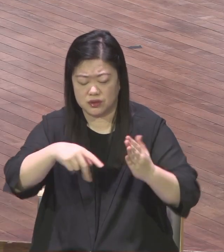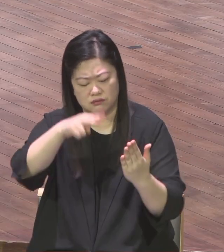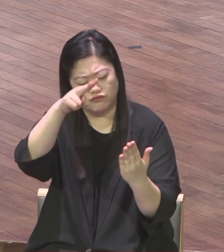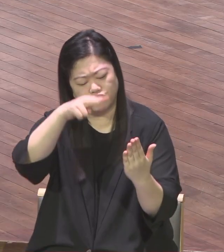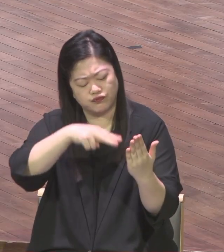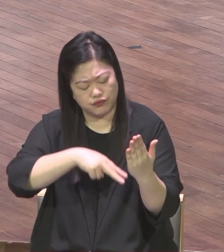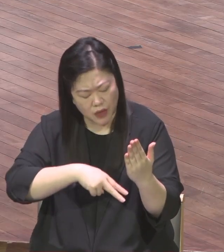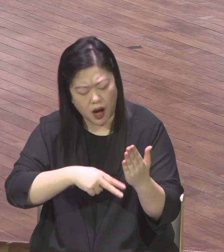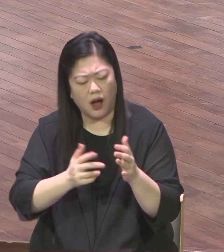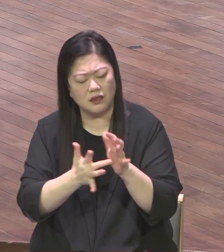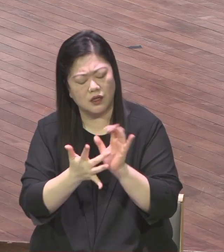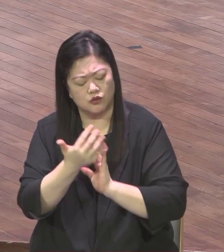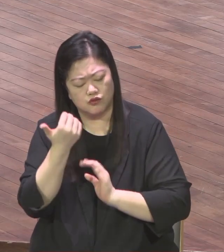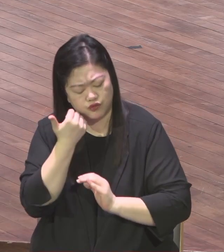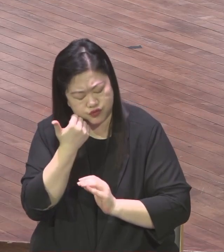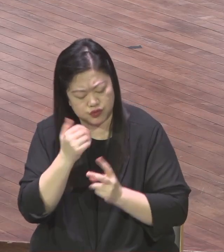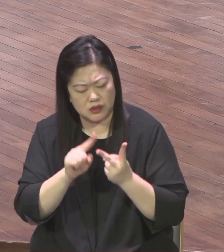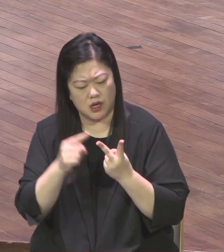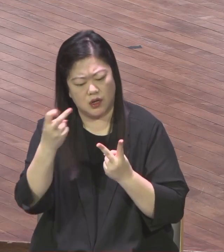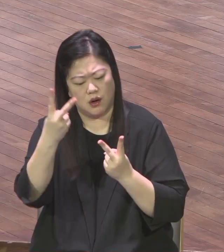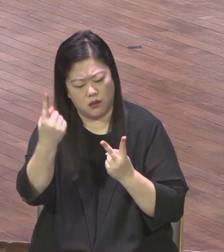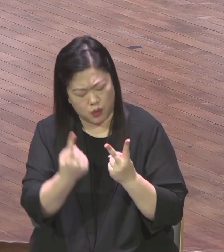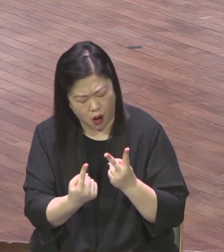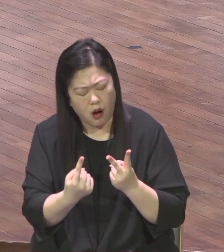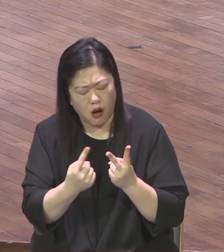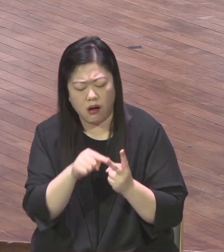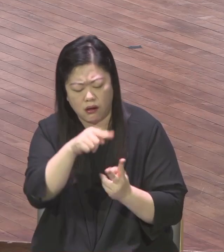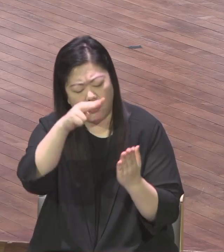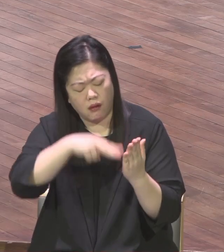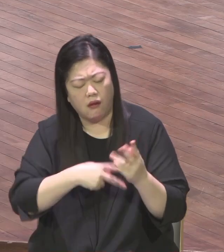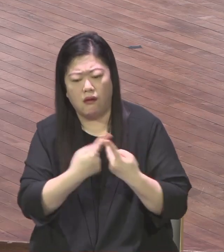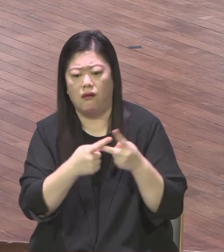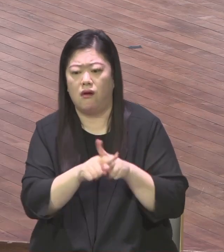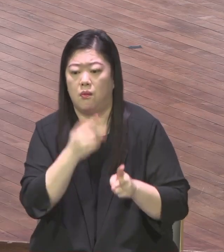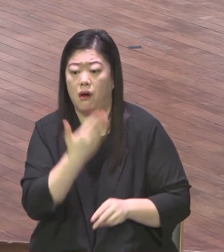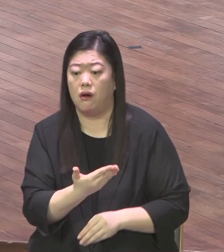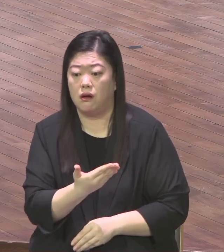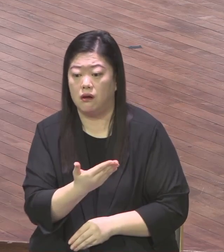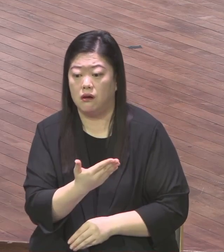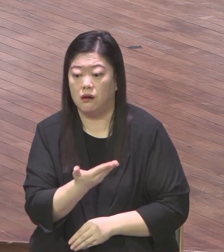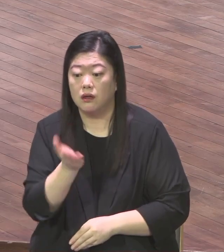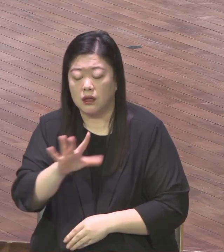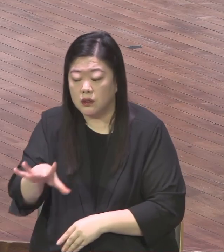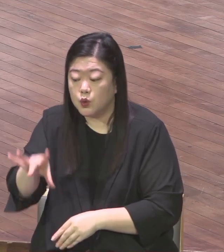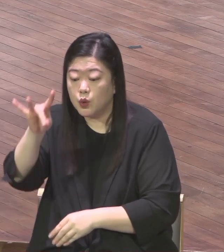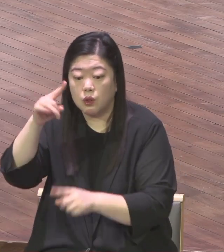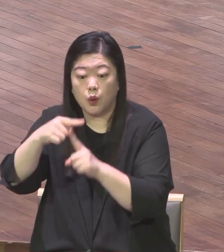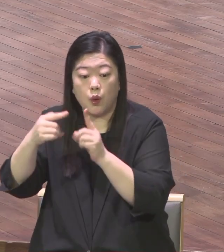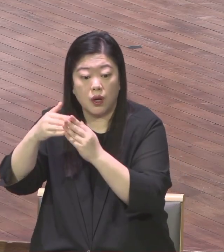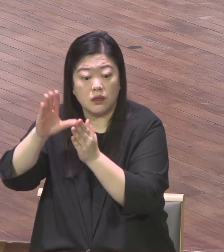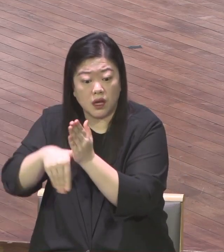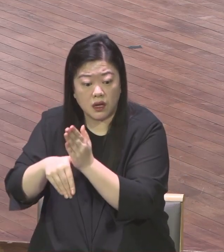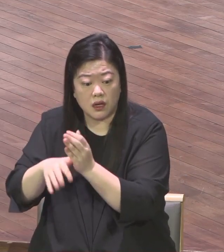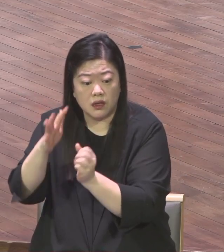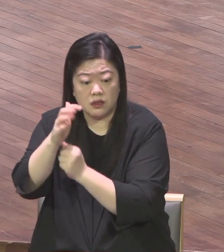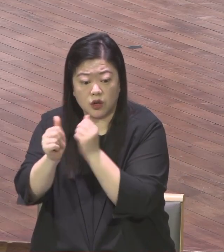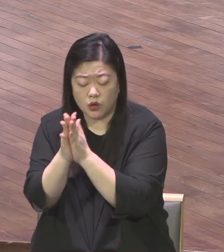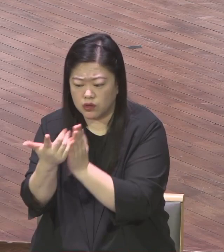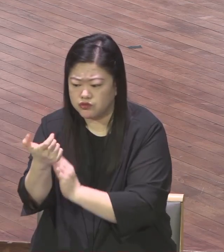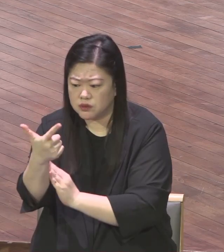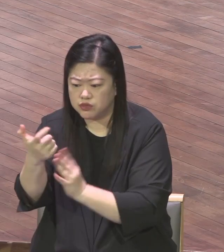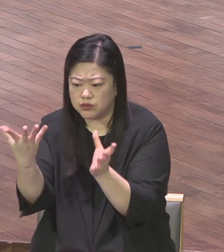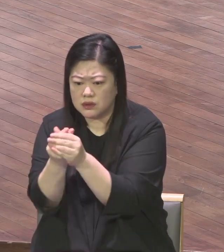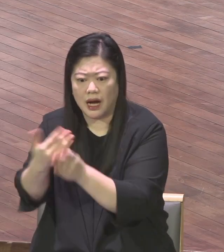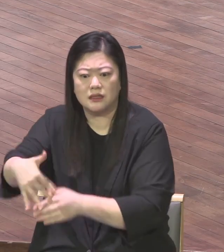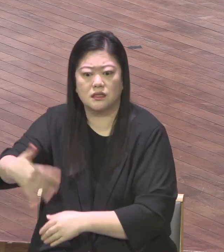분명한 성경적 이해를 그렇게 할 수 있는데, 그런데 이렇게 기록된 말씀이 있는